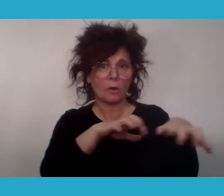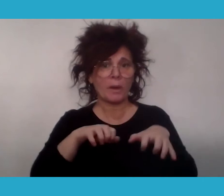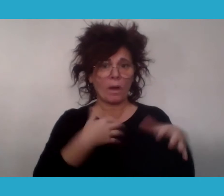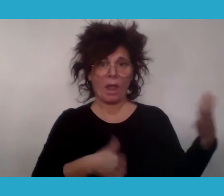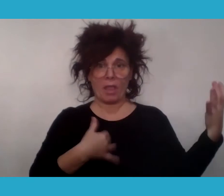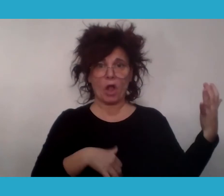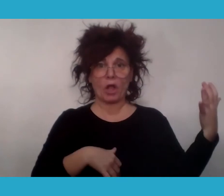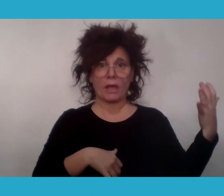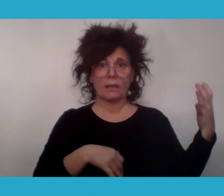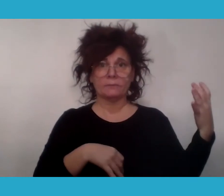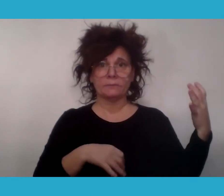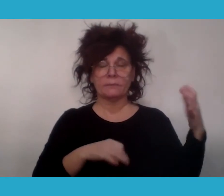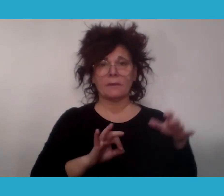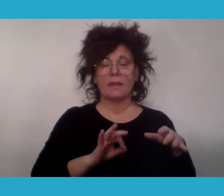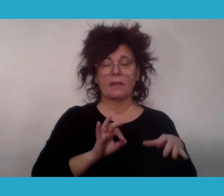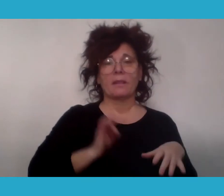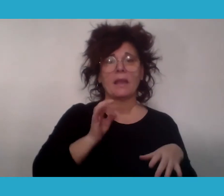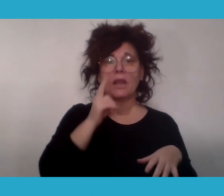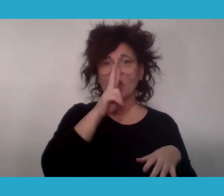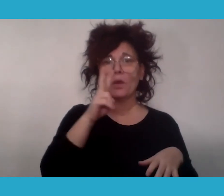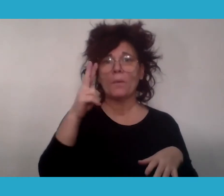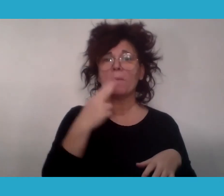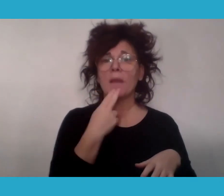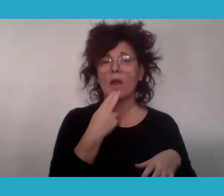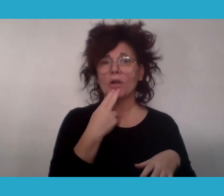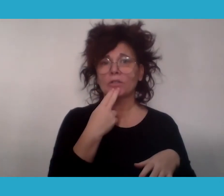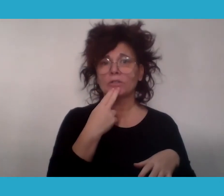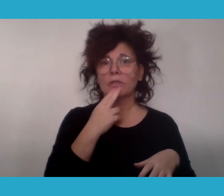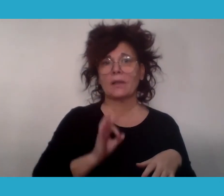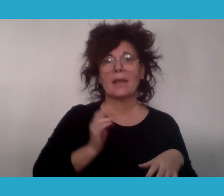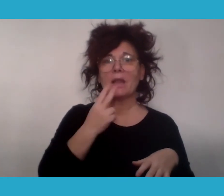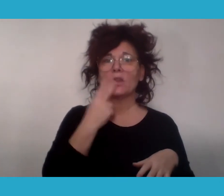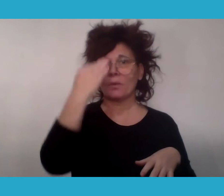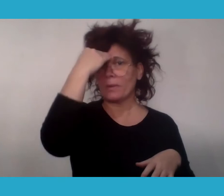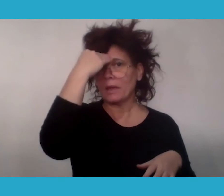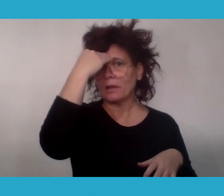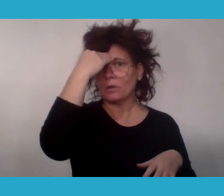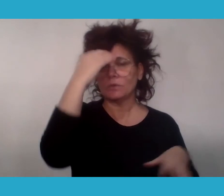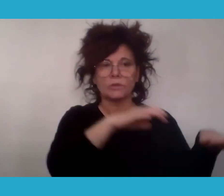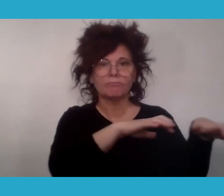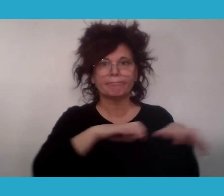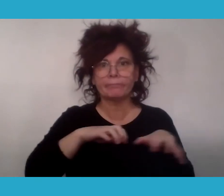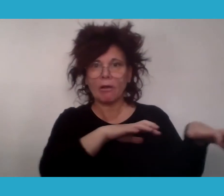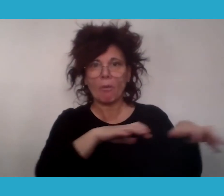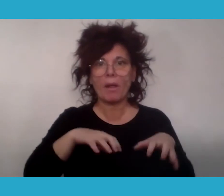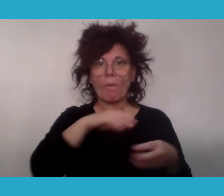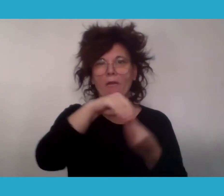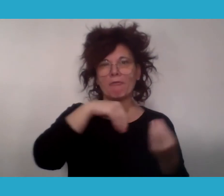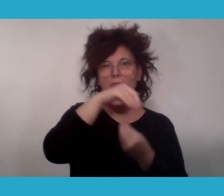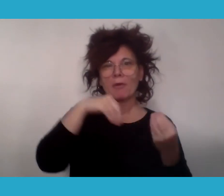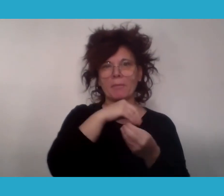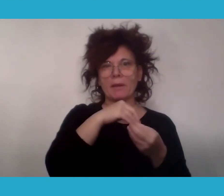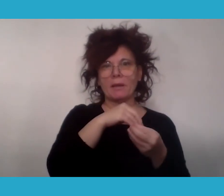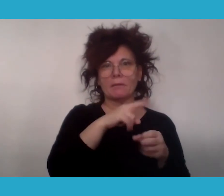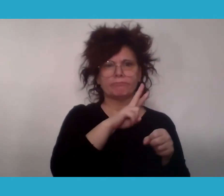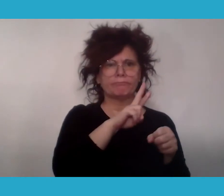Desde 2011, cuando la Asamblea General de la ONU declaró que 2015 será el año de la economía agropecuaria familiar, pretendió contribuir a la